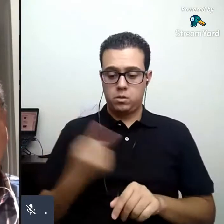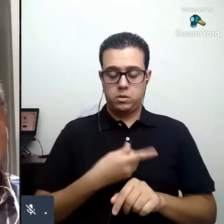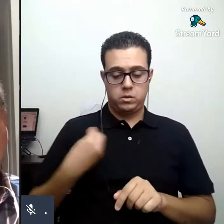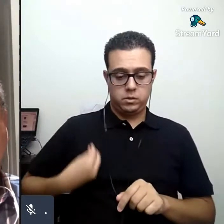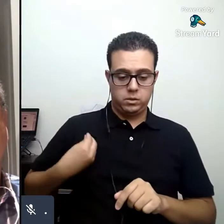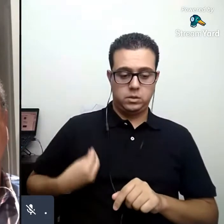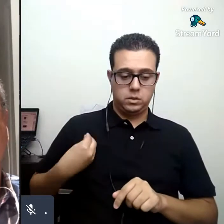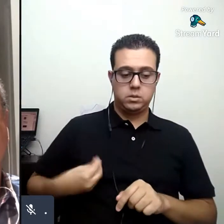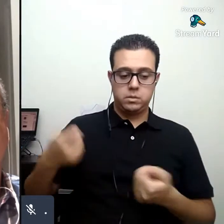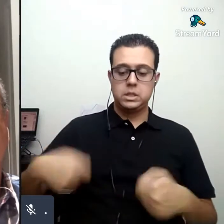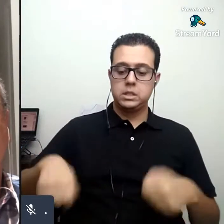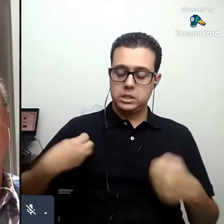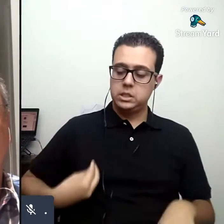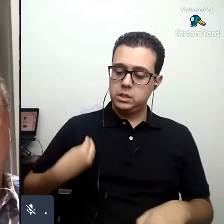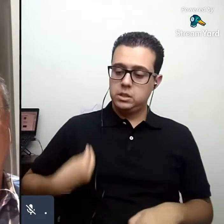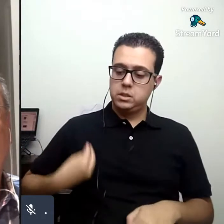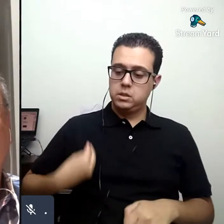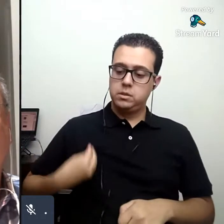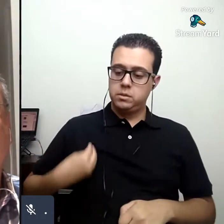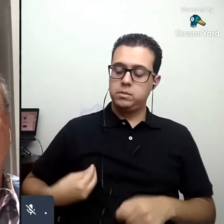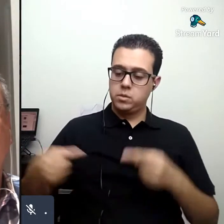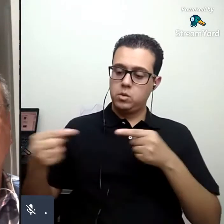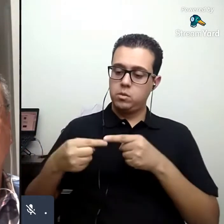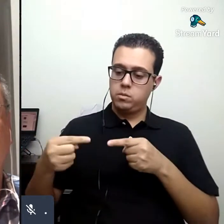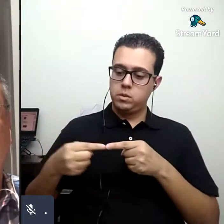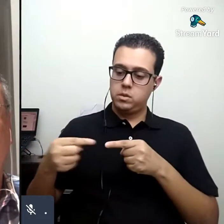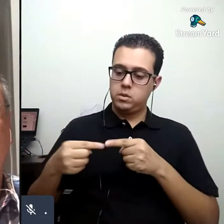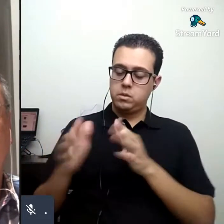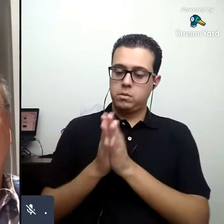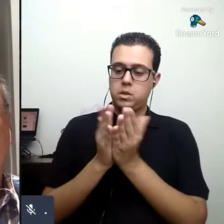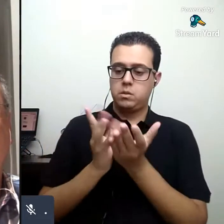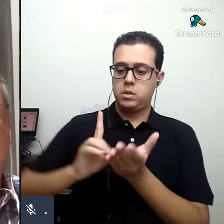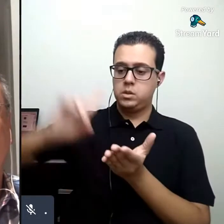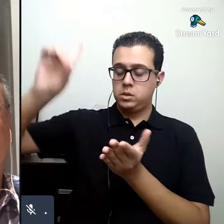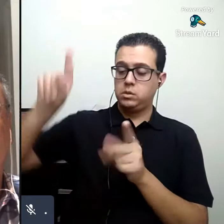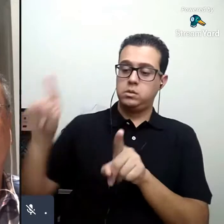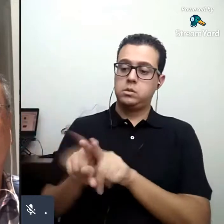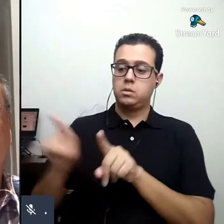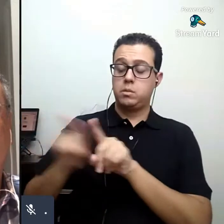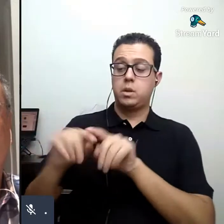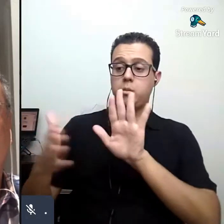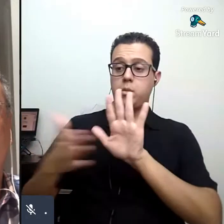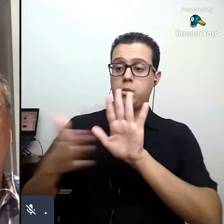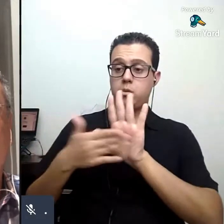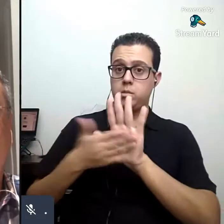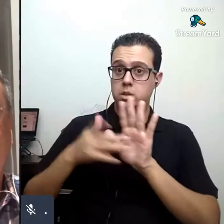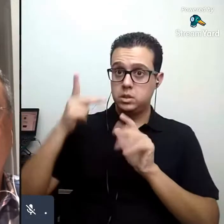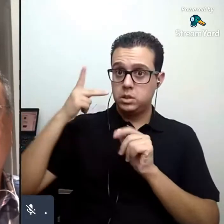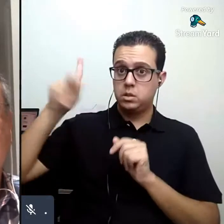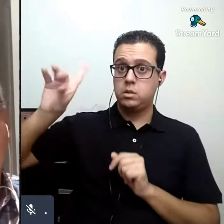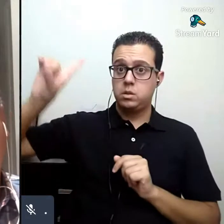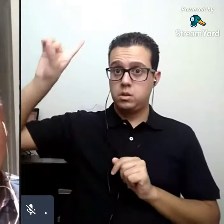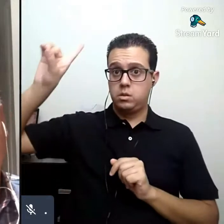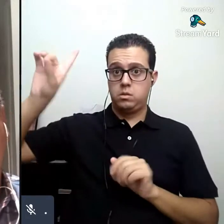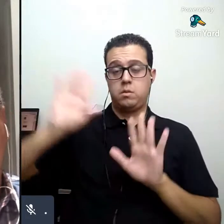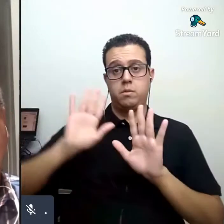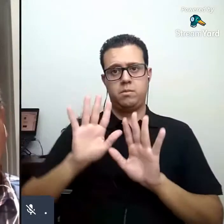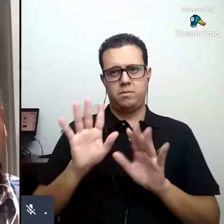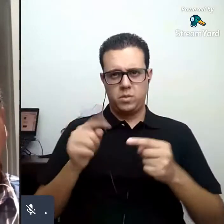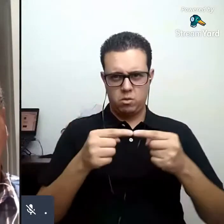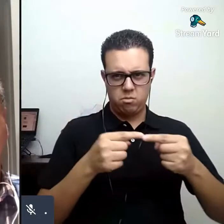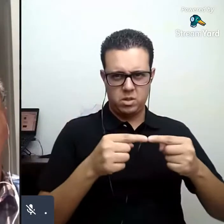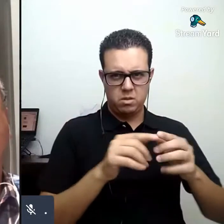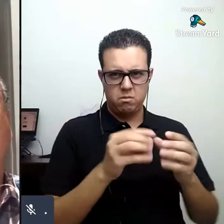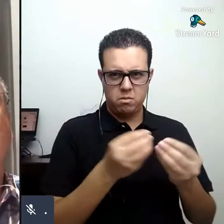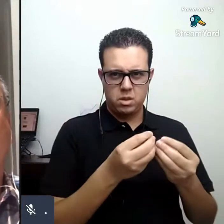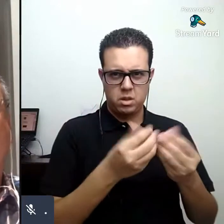vivida de acordo com a palavra e as promessas dele, e não de acordo com milagres e sinais que ele possa